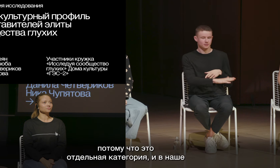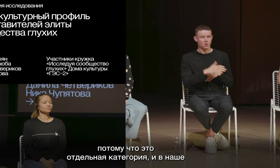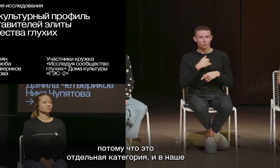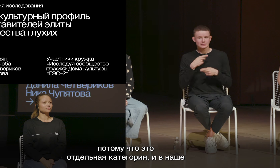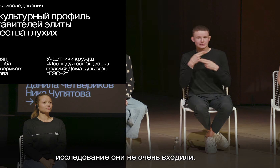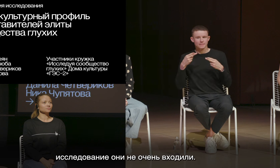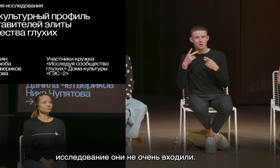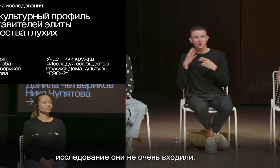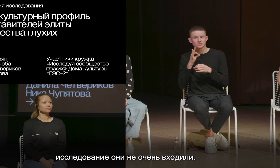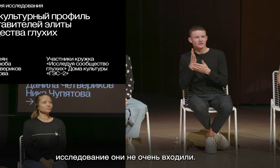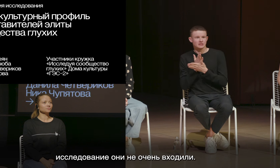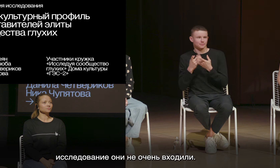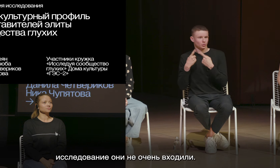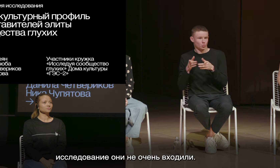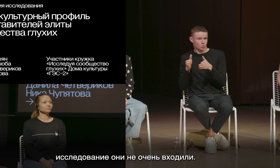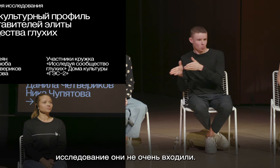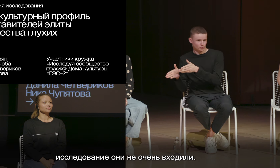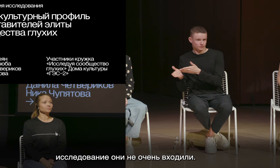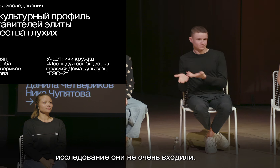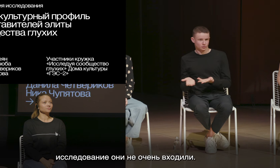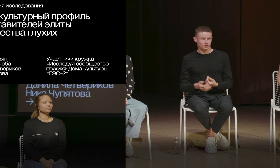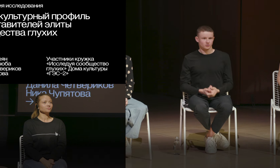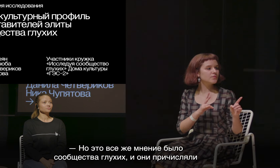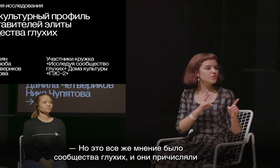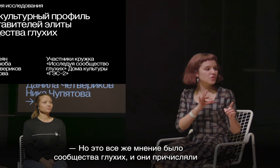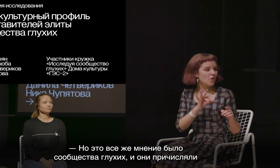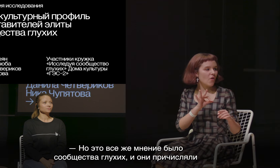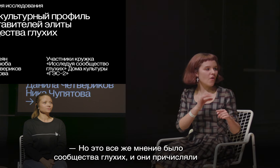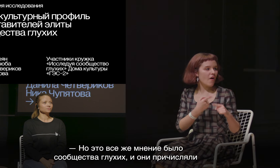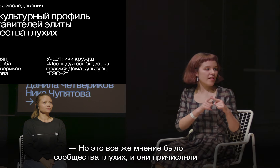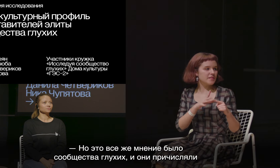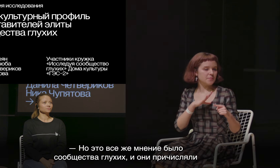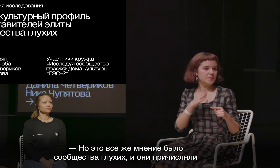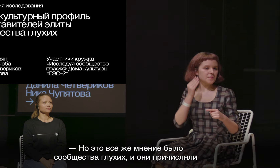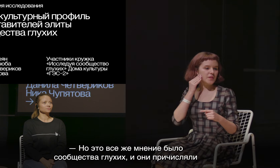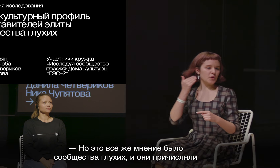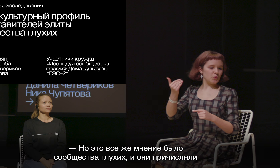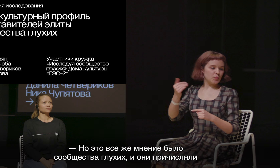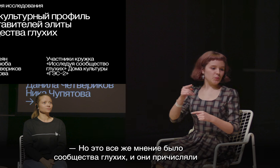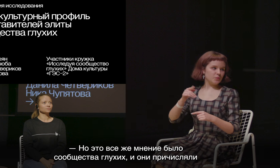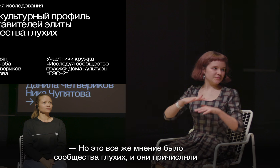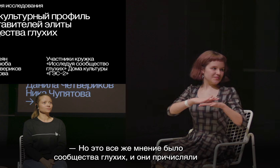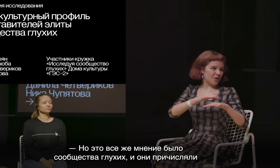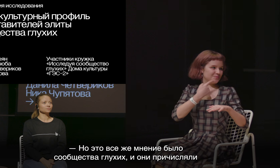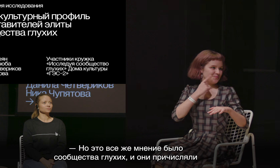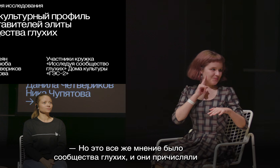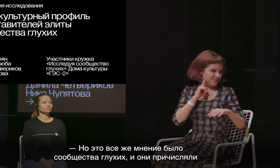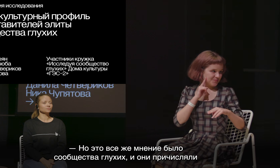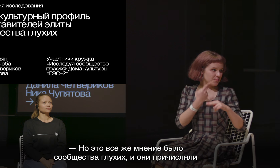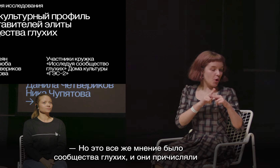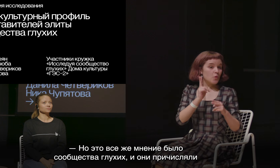это отдельная категория, и в наши исследования они не очень входили. Но это все-таки